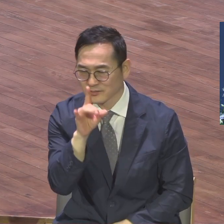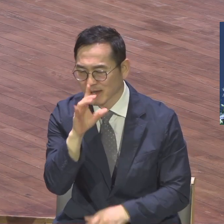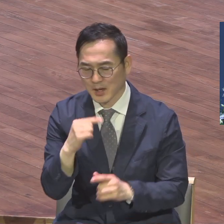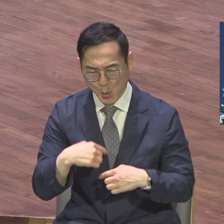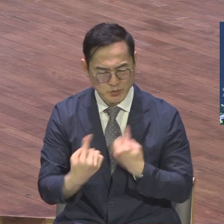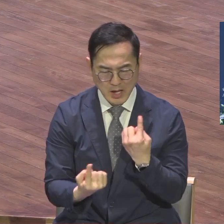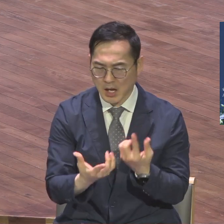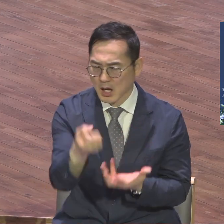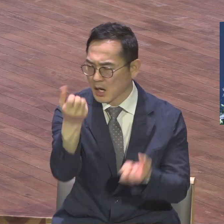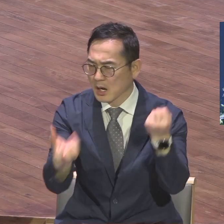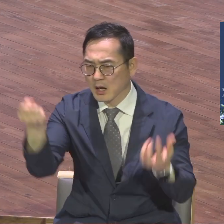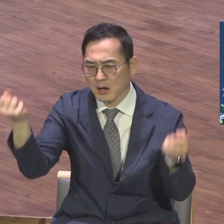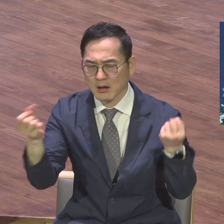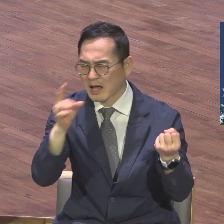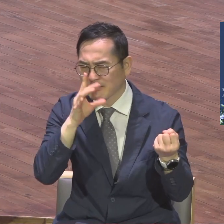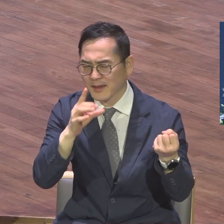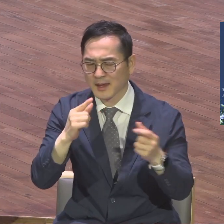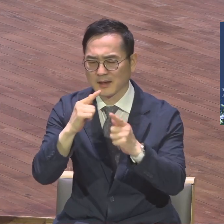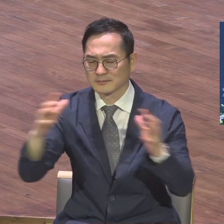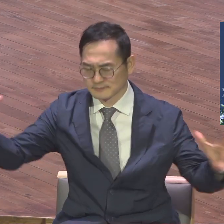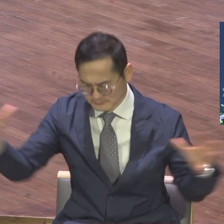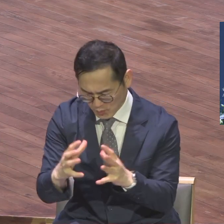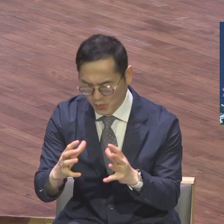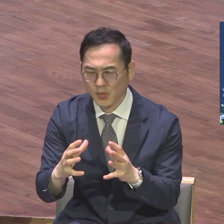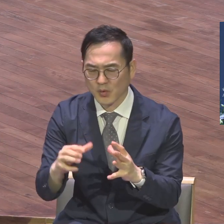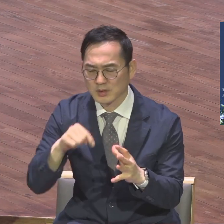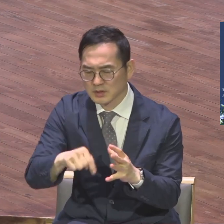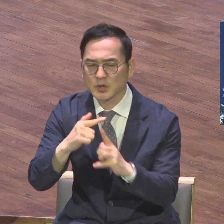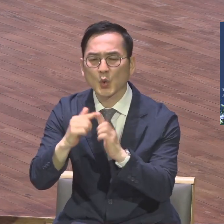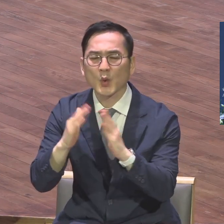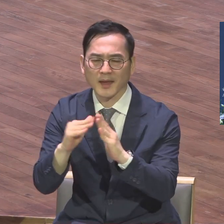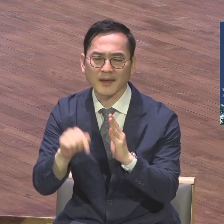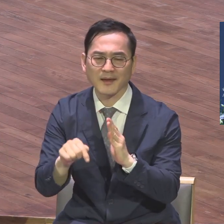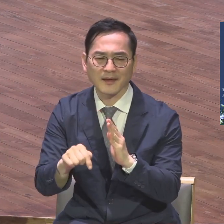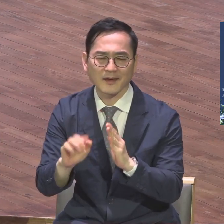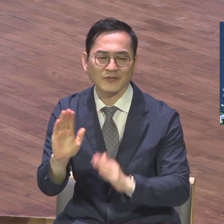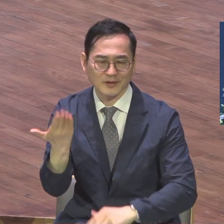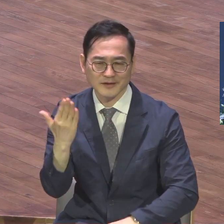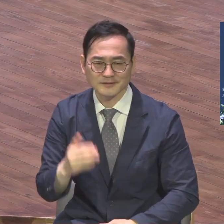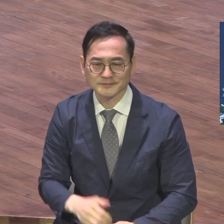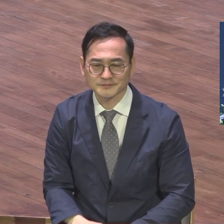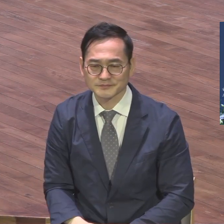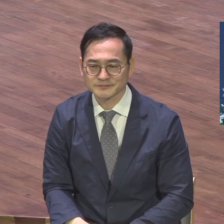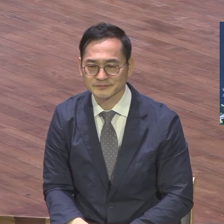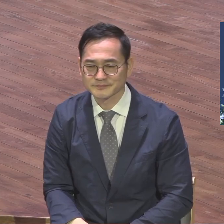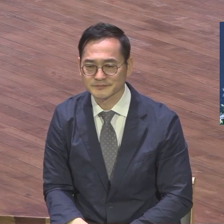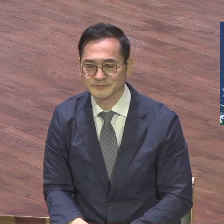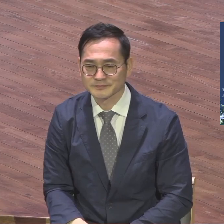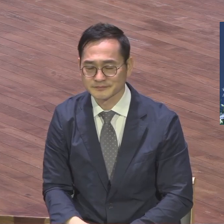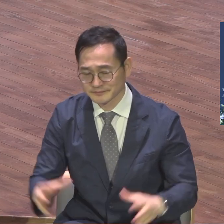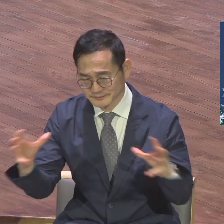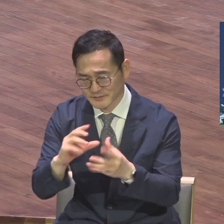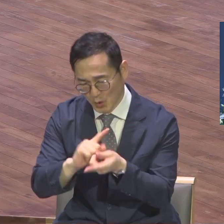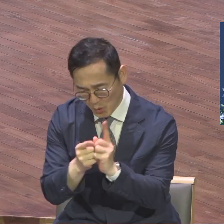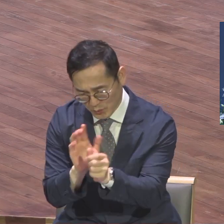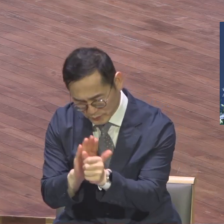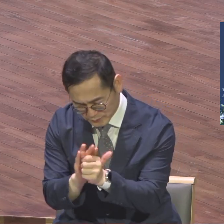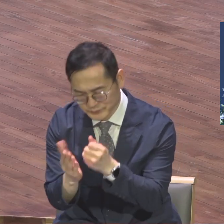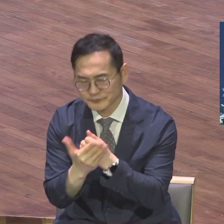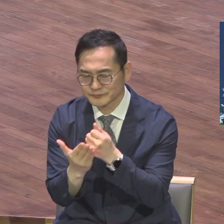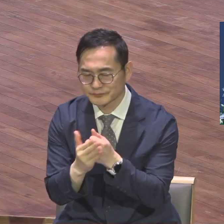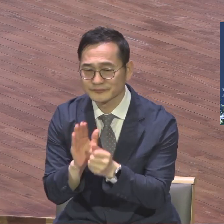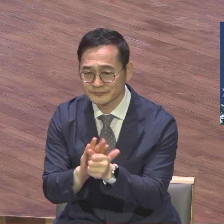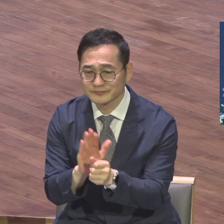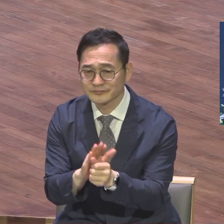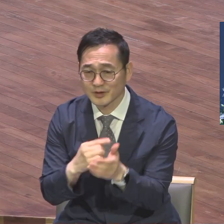이것을 이루어서 하나님의 언약이 성취되는데 함께 쓰임을 받고 살라라고 하는 그런